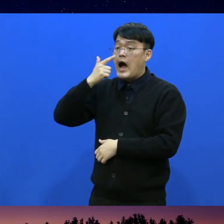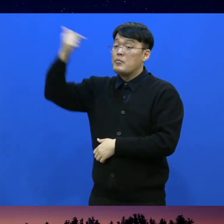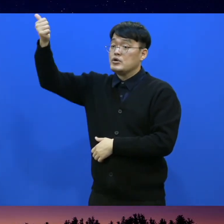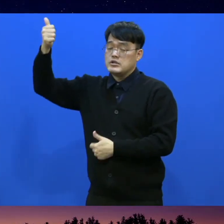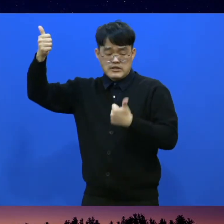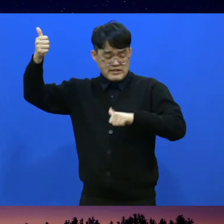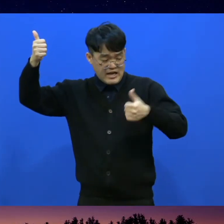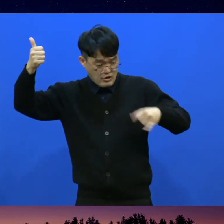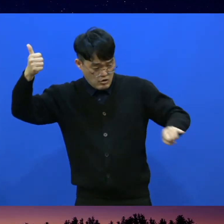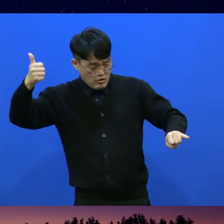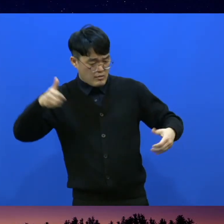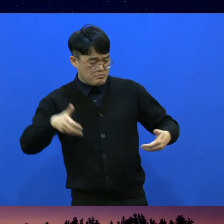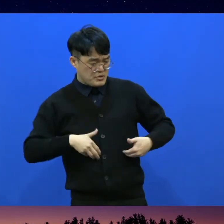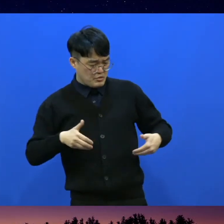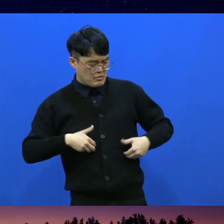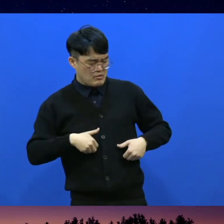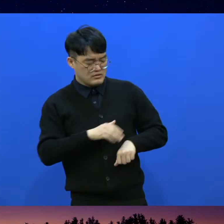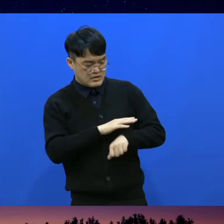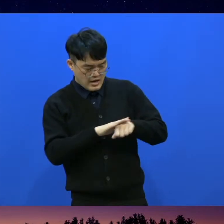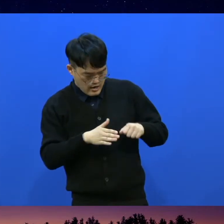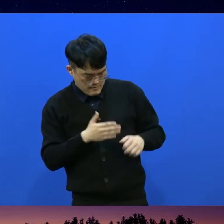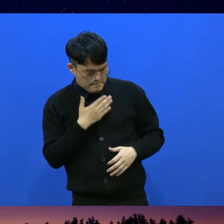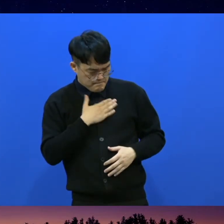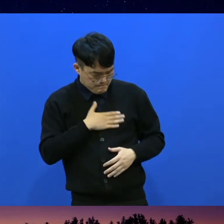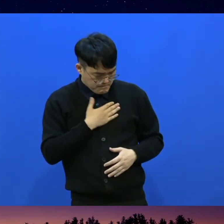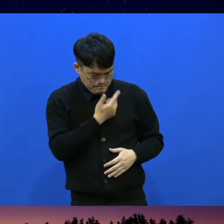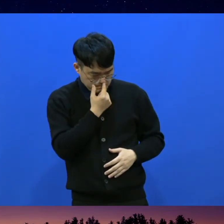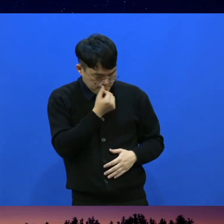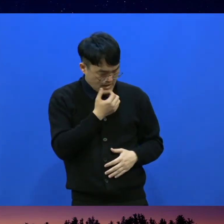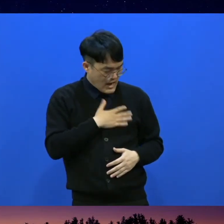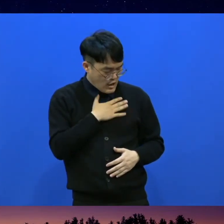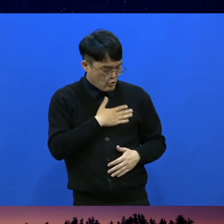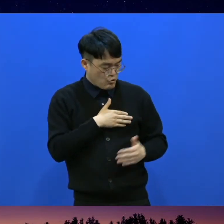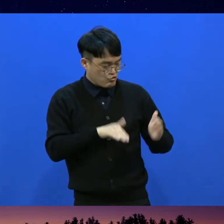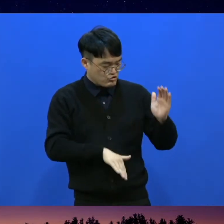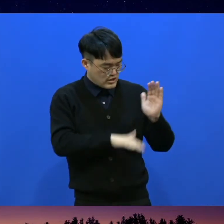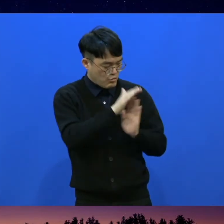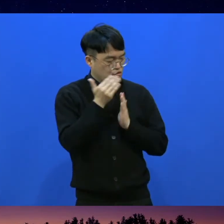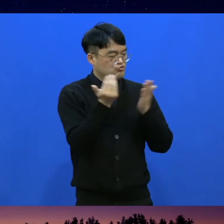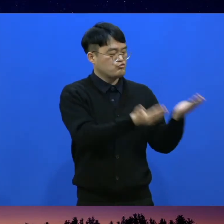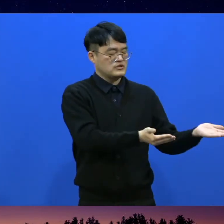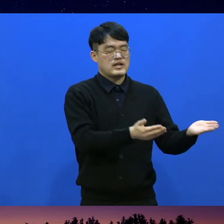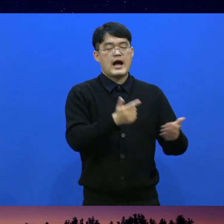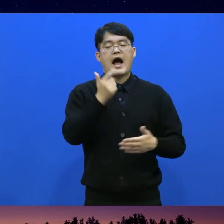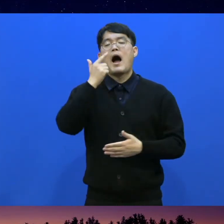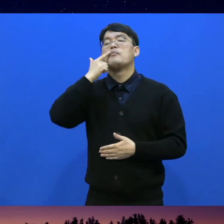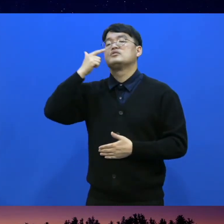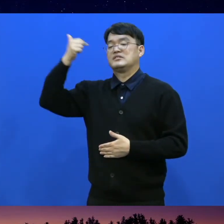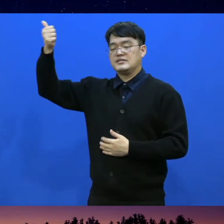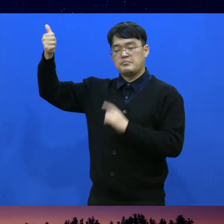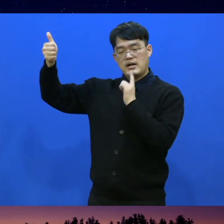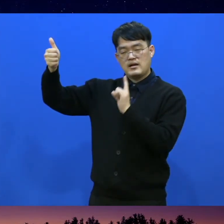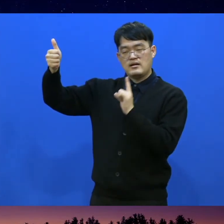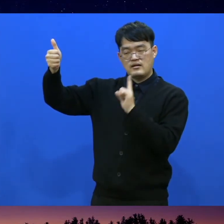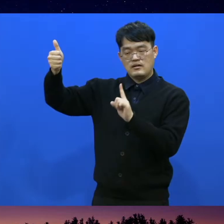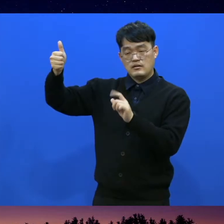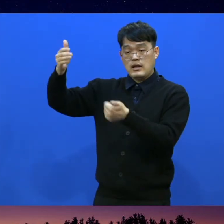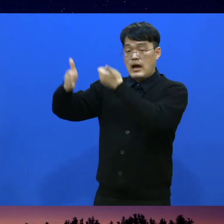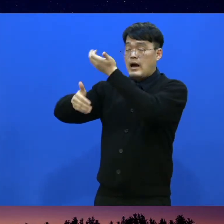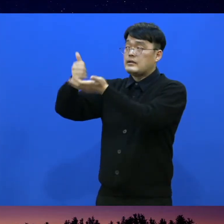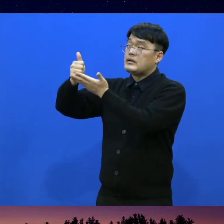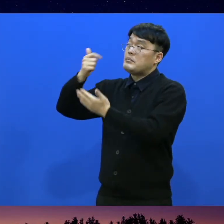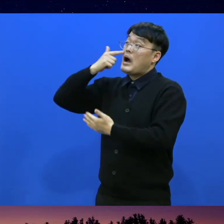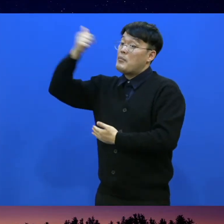아시는 분이고 그 필요를 채워주시기를 원하시는 분이시다. 그 말은 하나님 아버지는